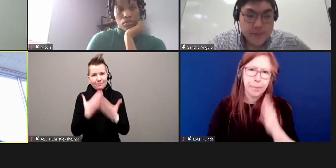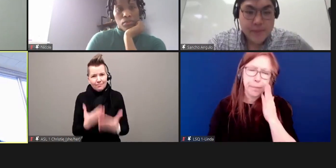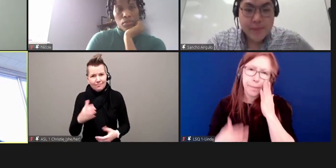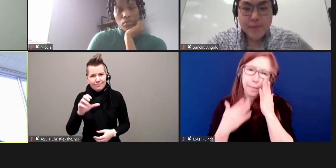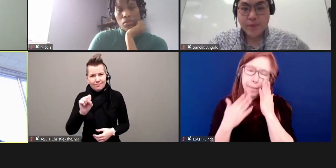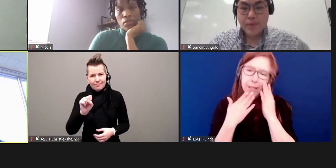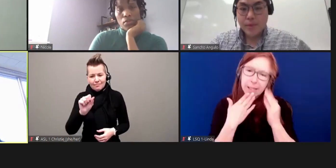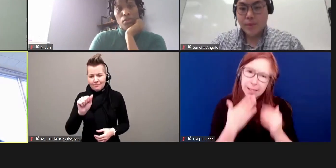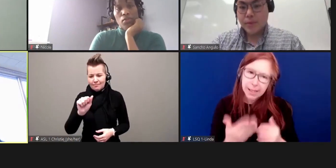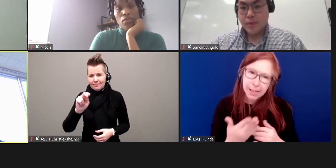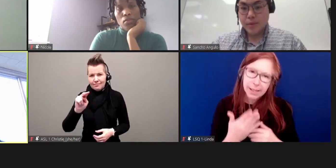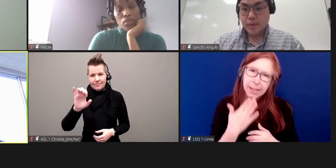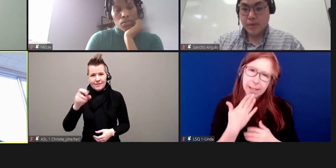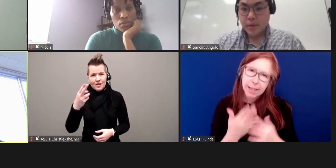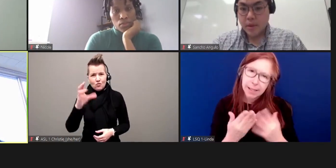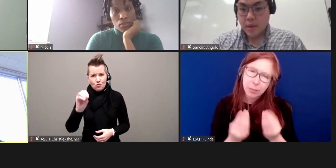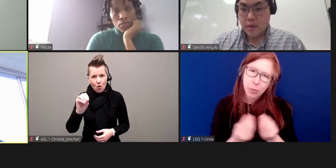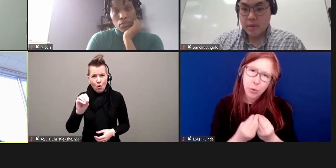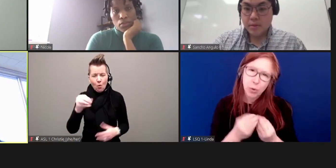Merci, merci beaucoup, Sancho.